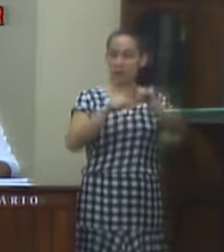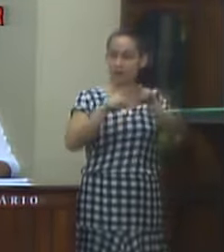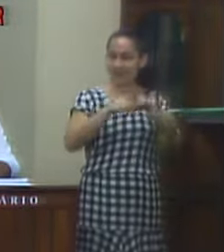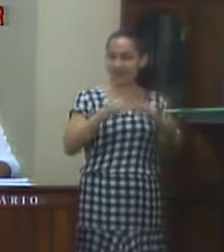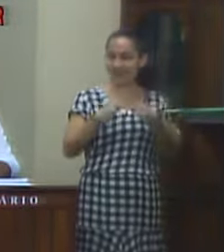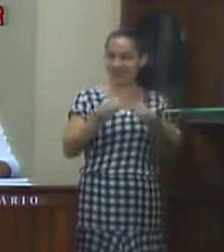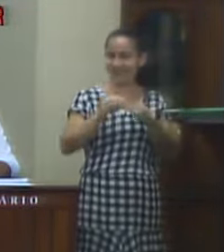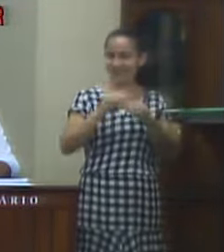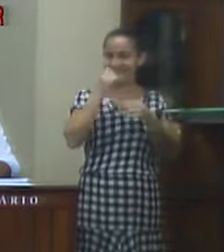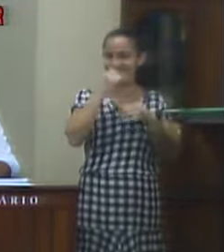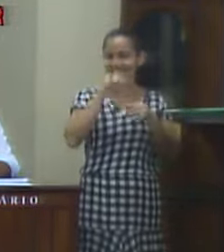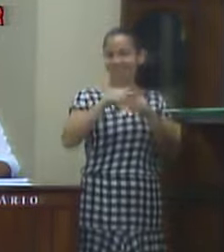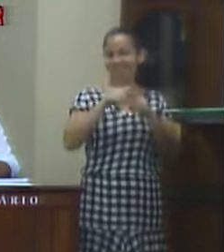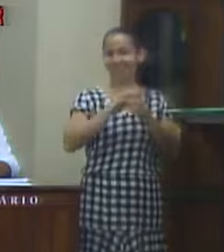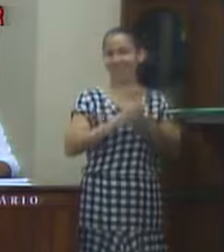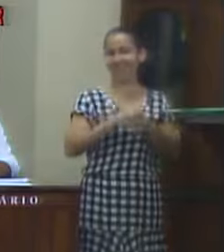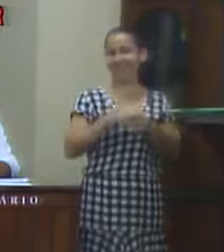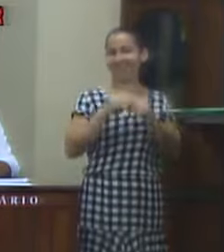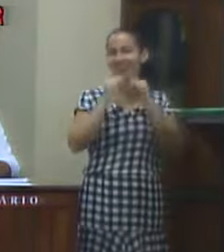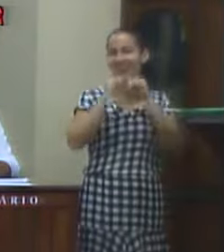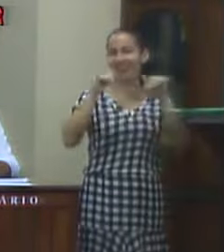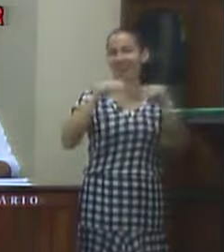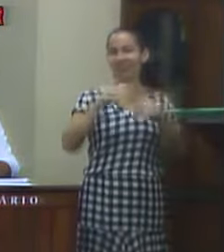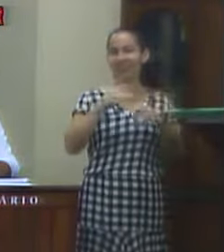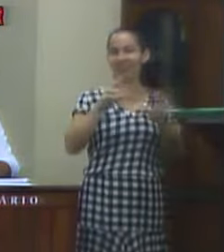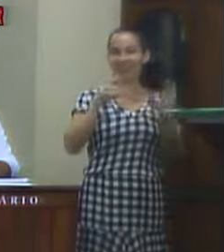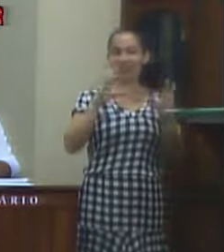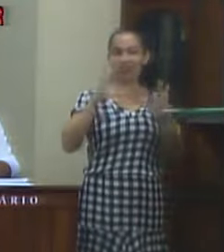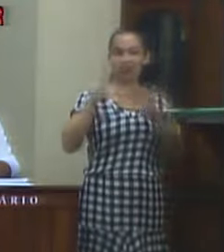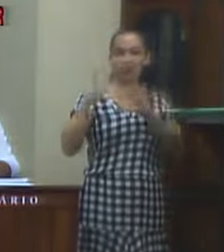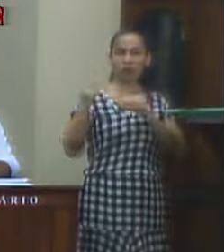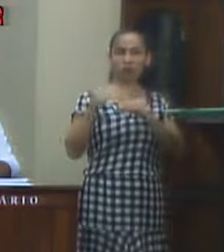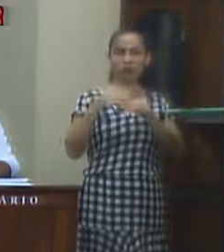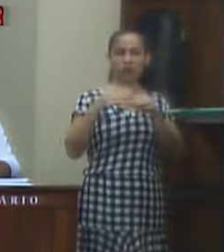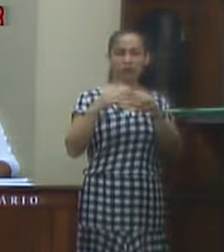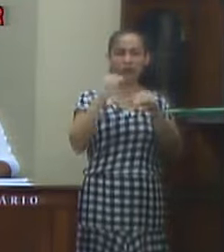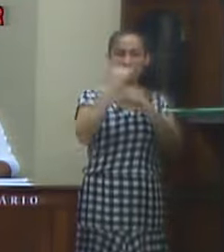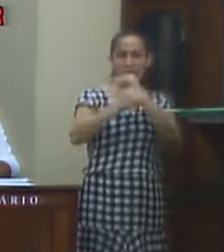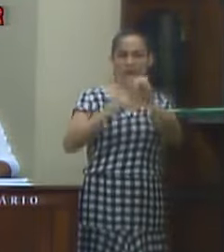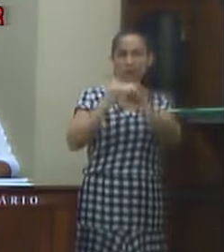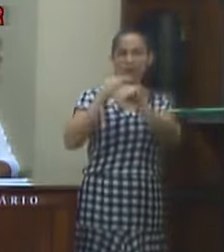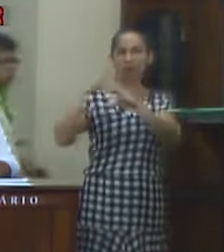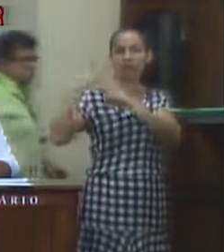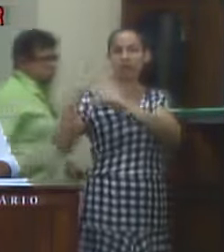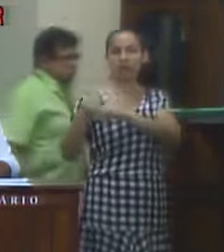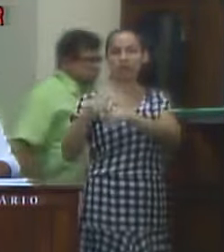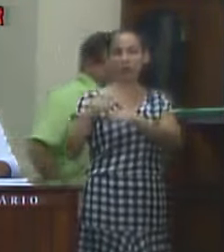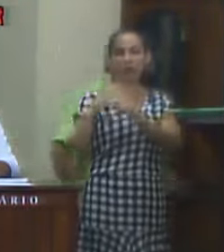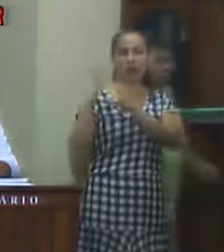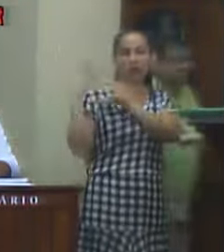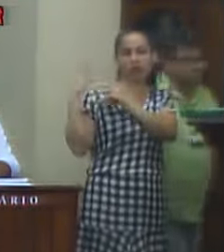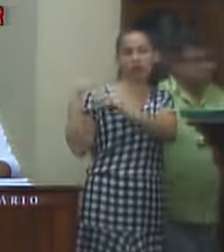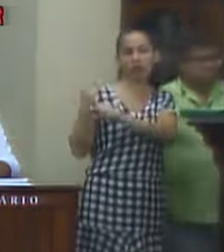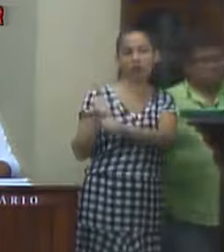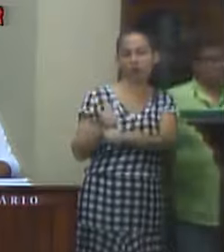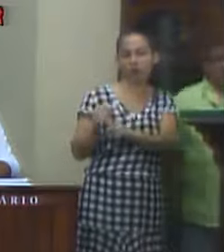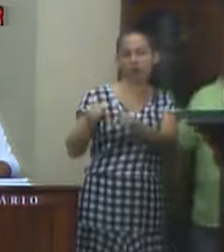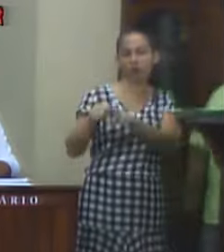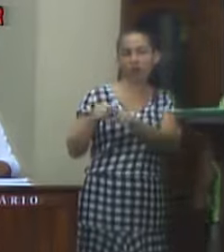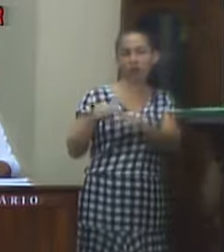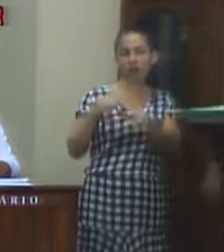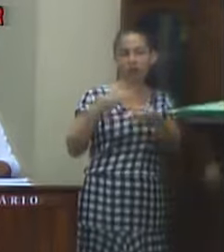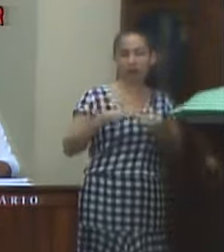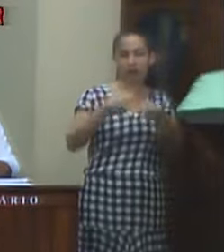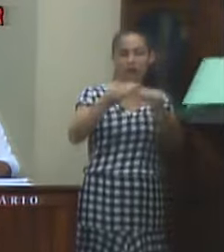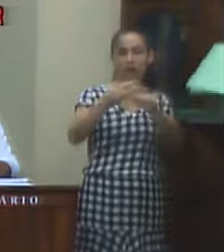distribuição de energia elétrica divulgarem em seus sítios eletrônicos os valores totais arrecadados e repassados para a